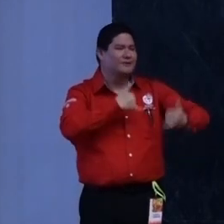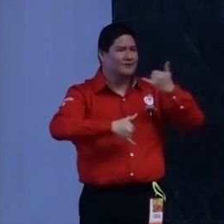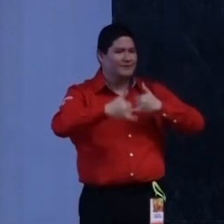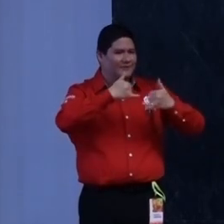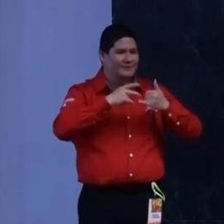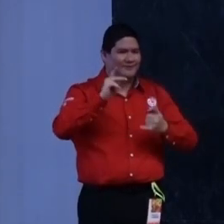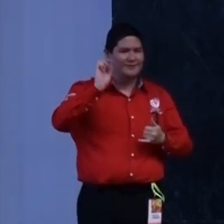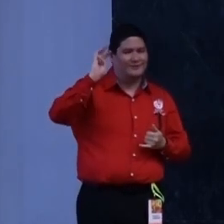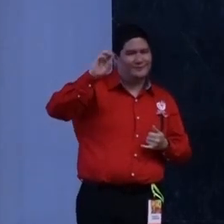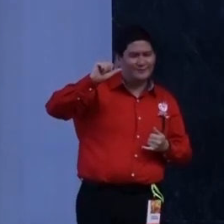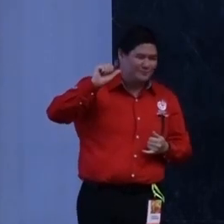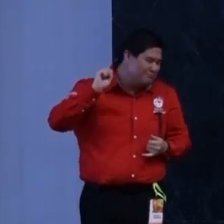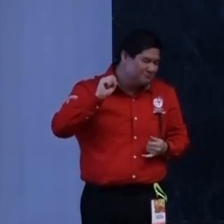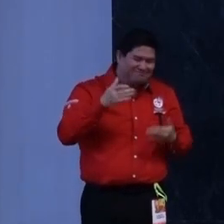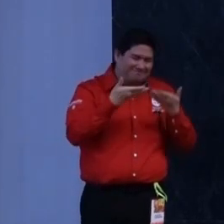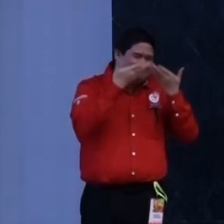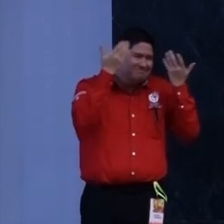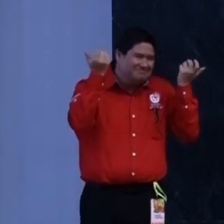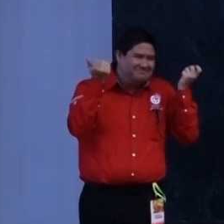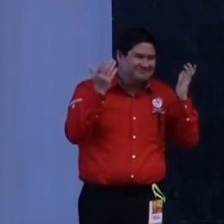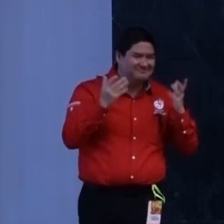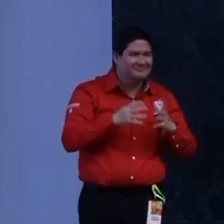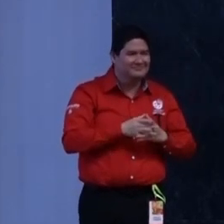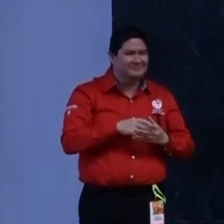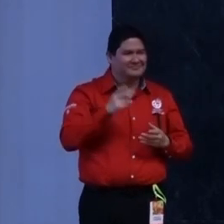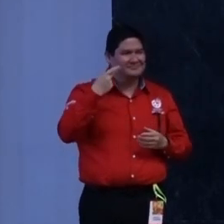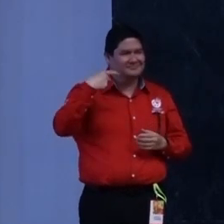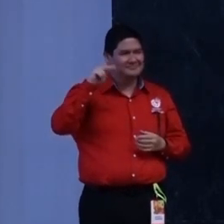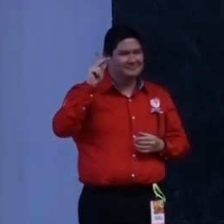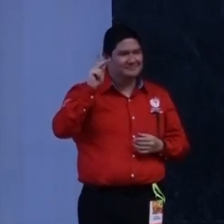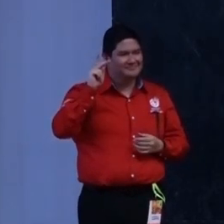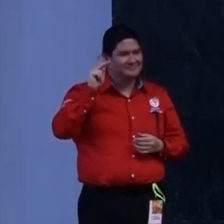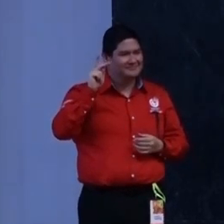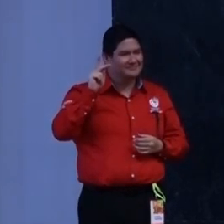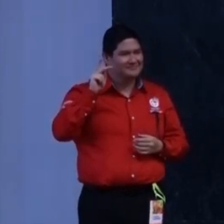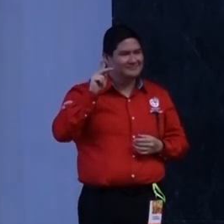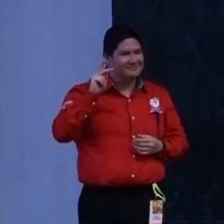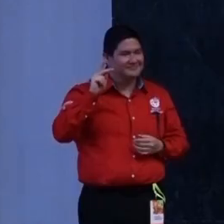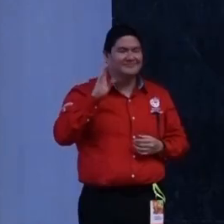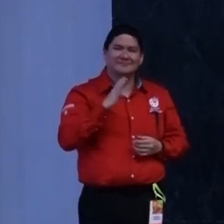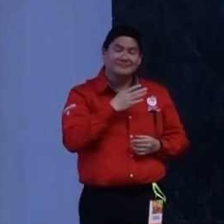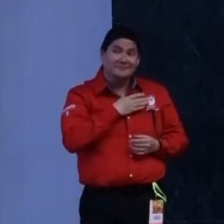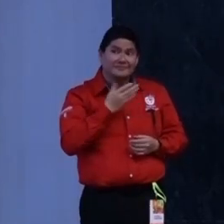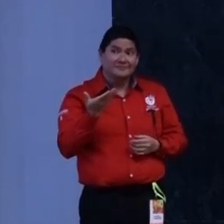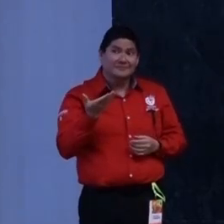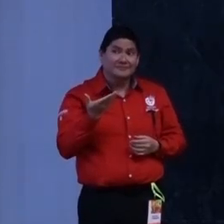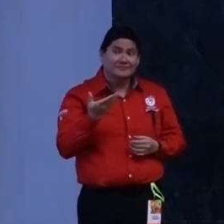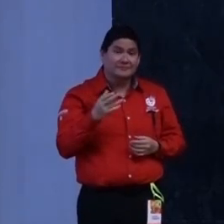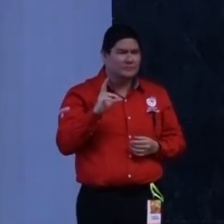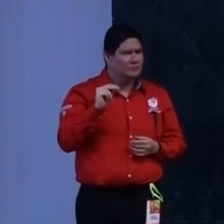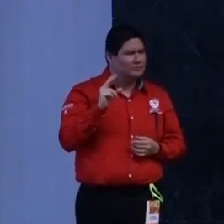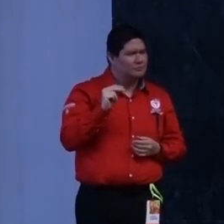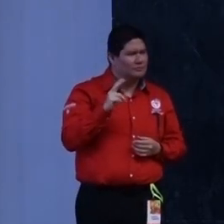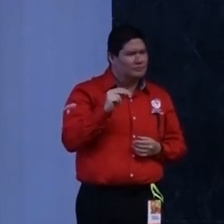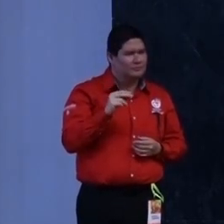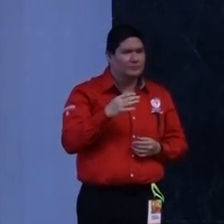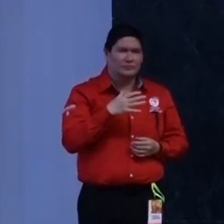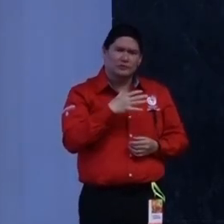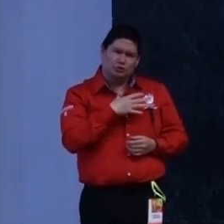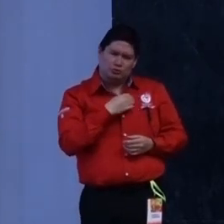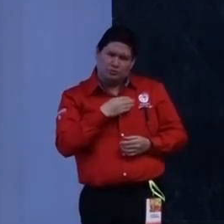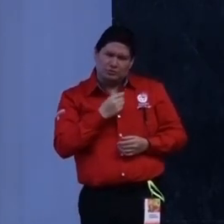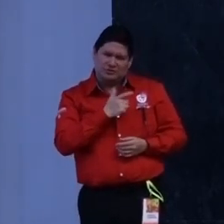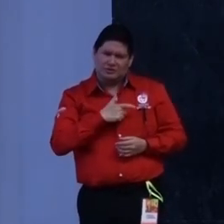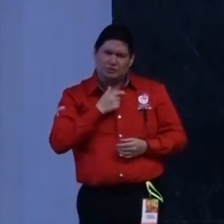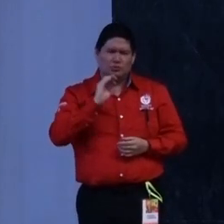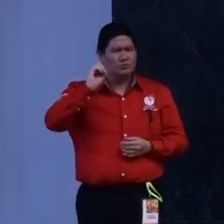yo qué sé, Pumas. Pero, bueno, y no un niño que le guste la ópera.